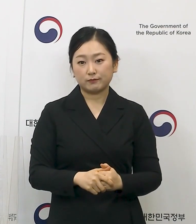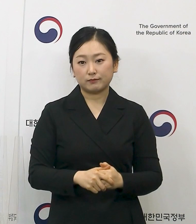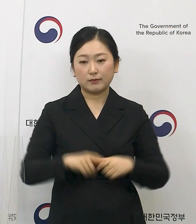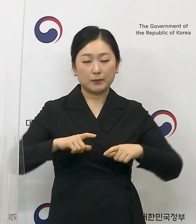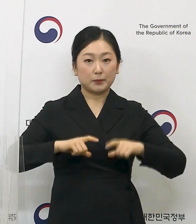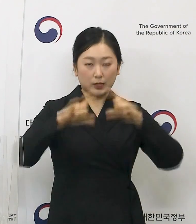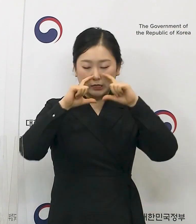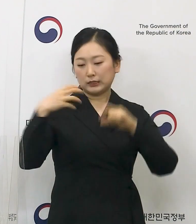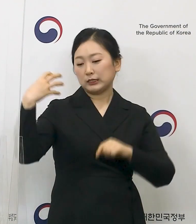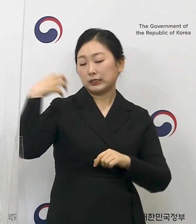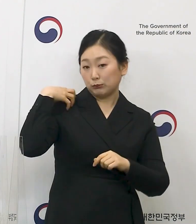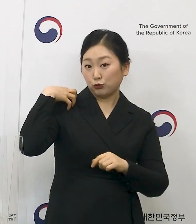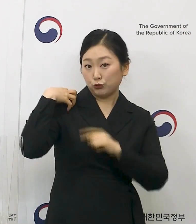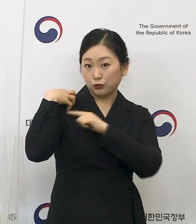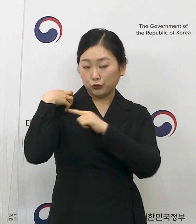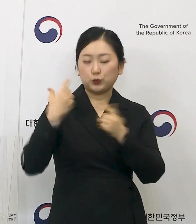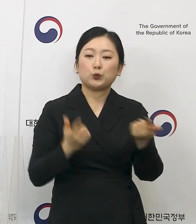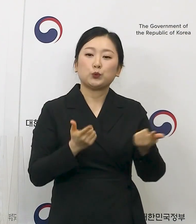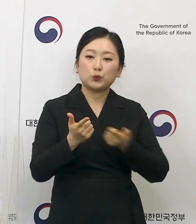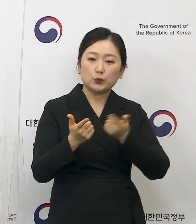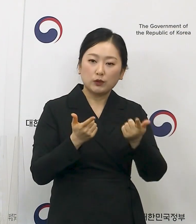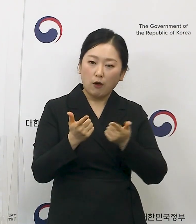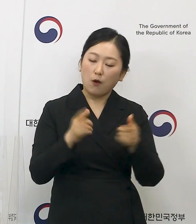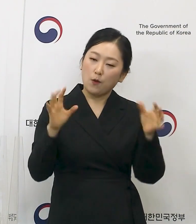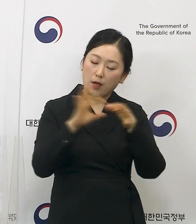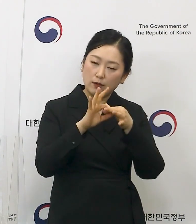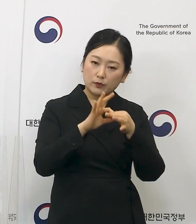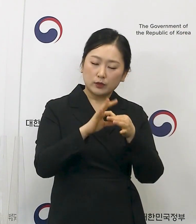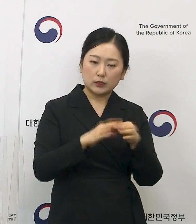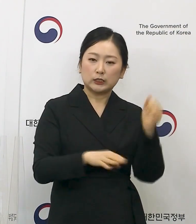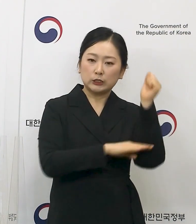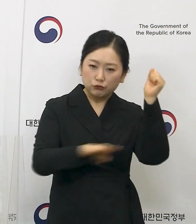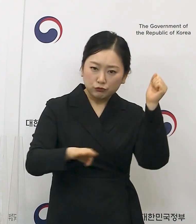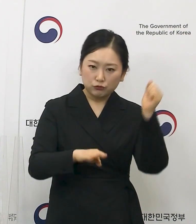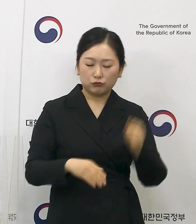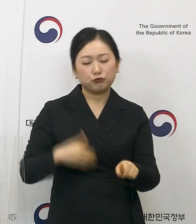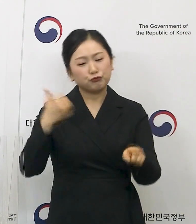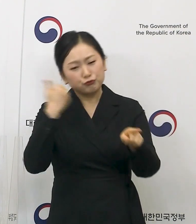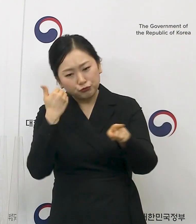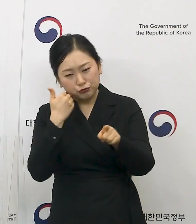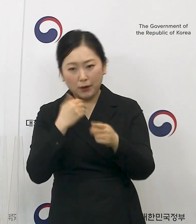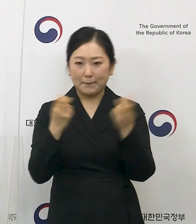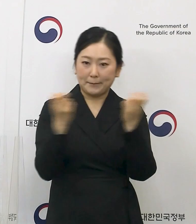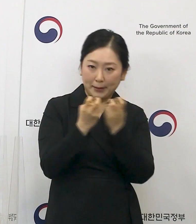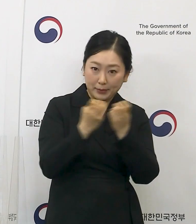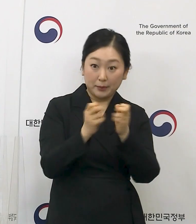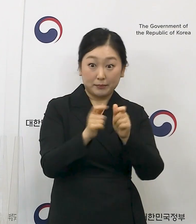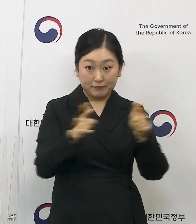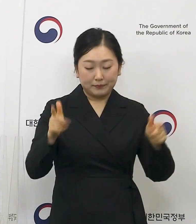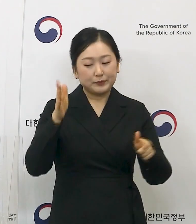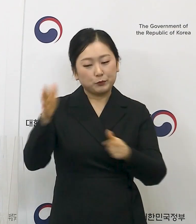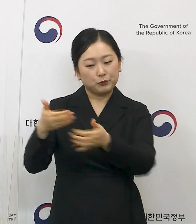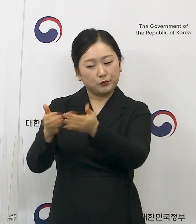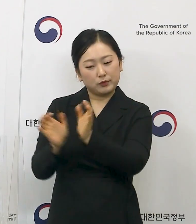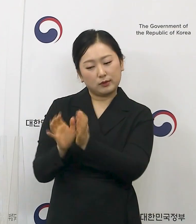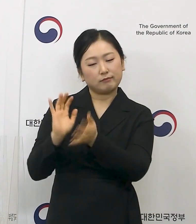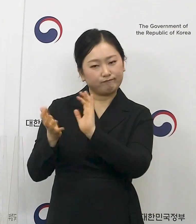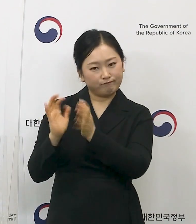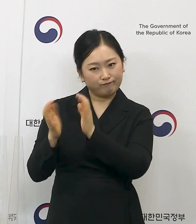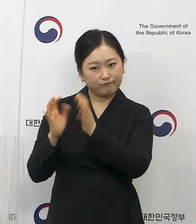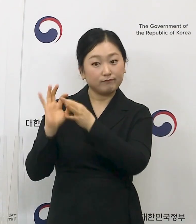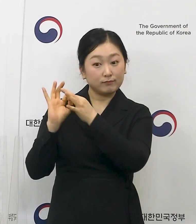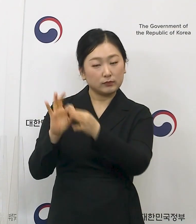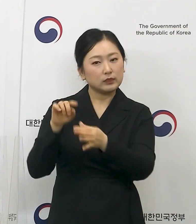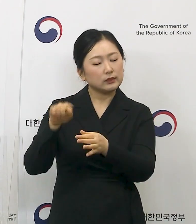마스크 의무 조정 관련 기준과 대상, 방법 등은 현재 전문가 그룹 논의 중이며 이러한